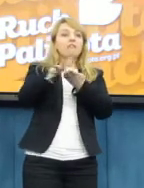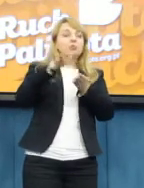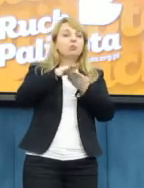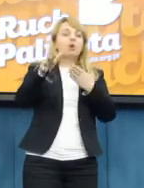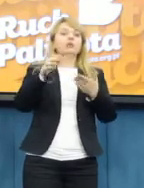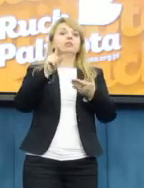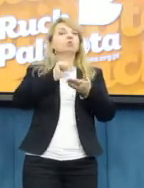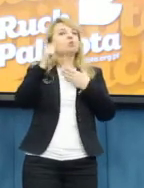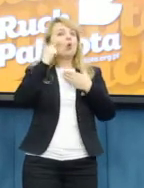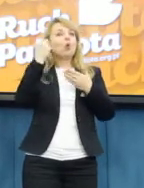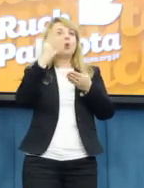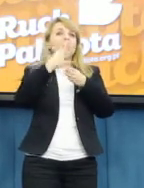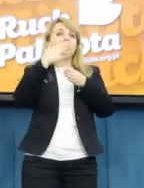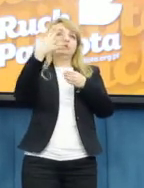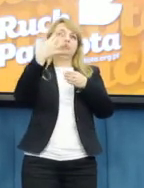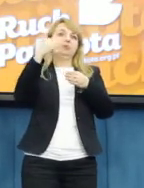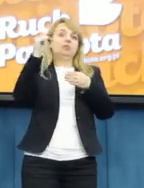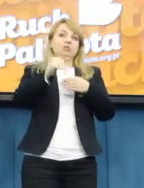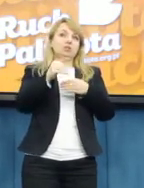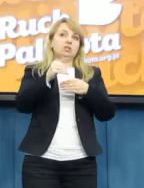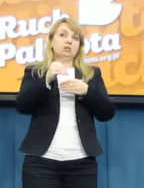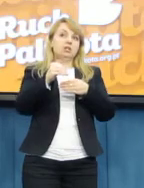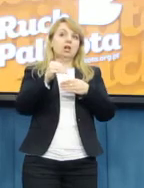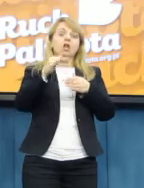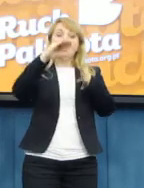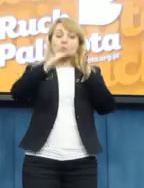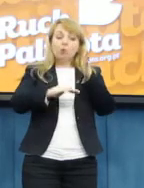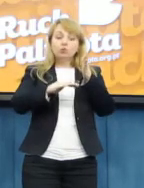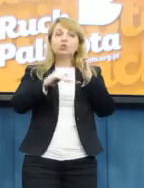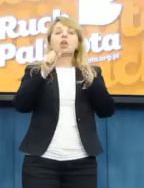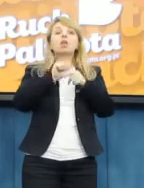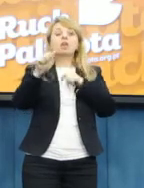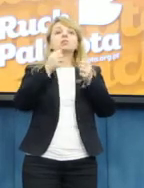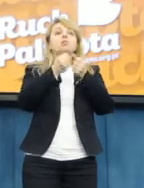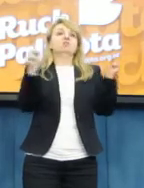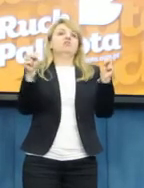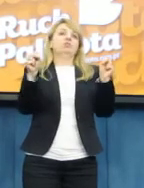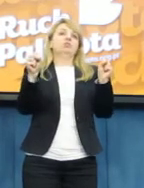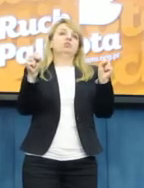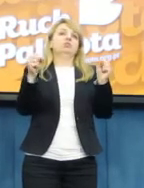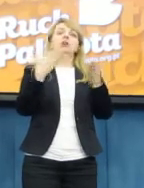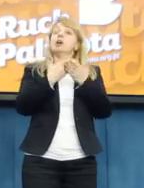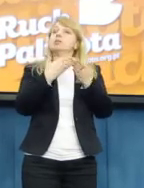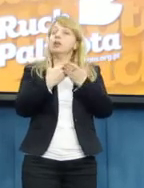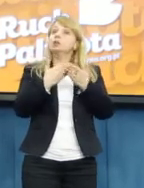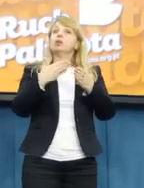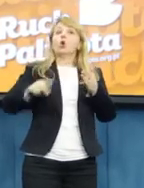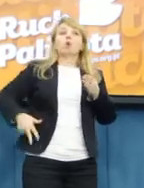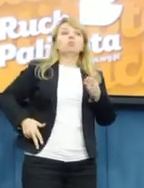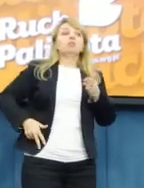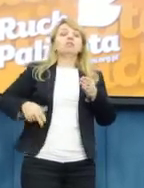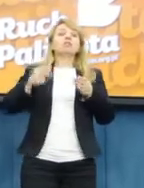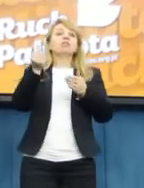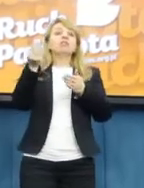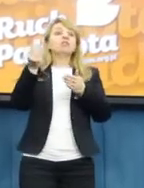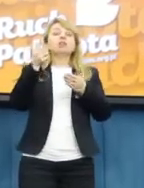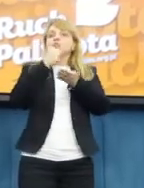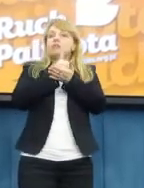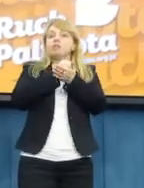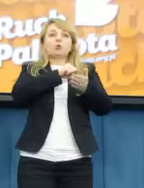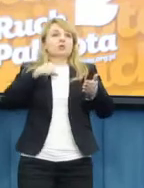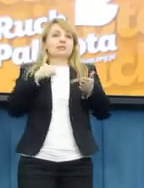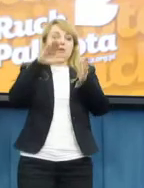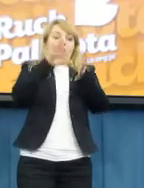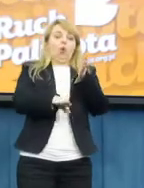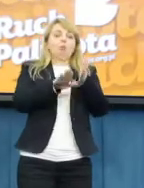45 tysięcy, są z tego zwolnieni. Dzięki temu minister finansów już nie będzie mógł arbitralnie obniżać z miesiąca na miesiąc nagle, z